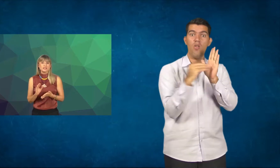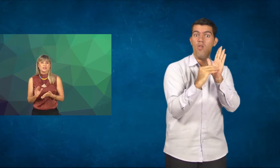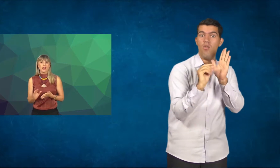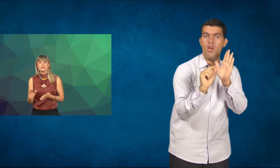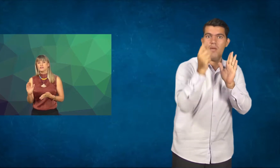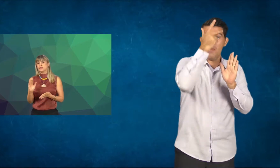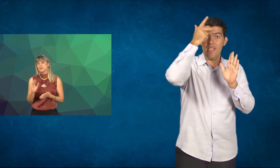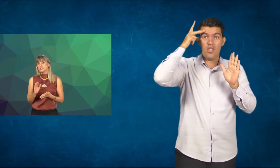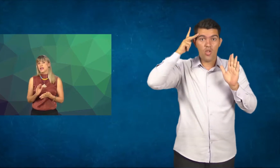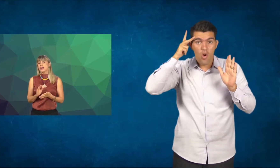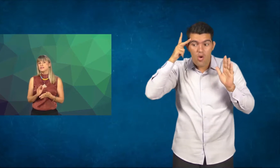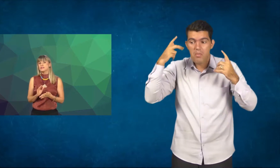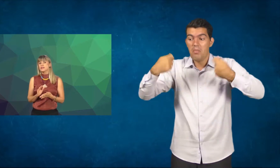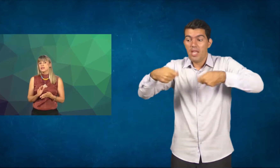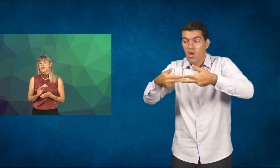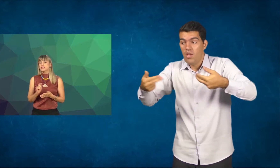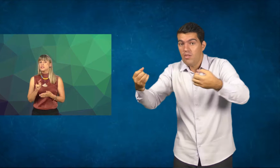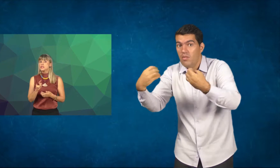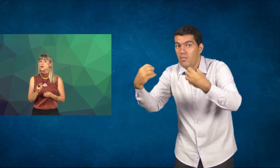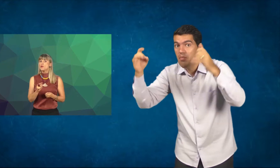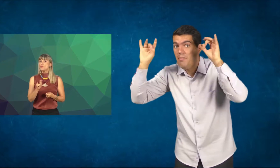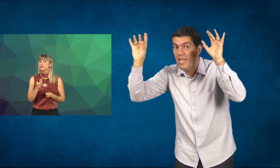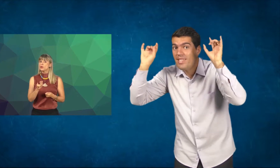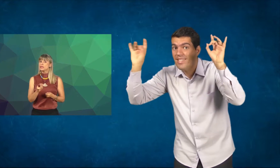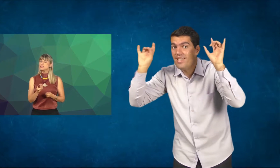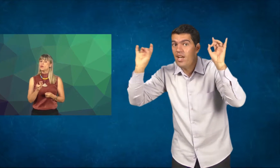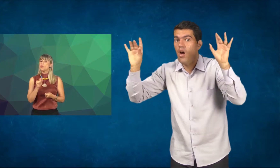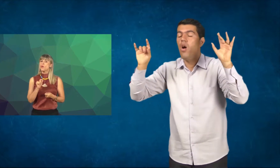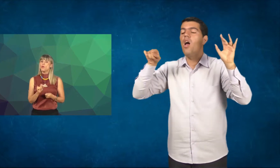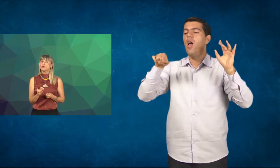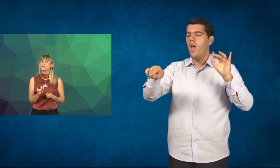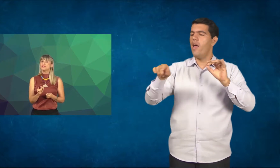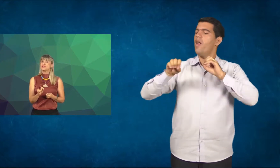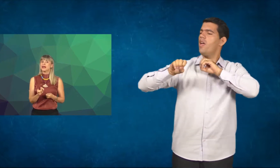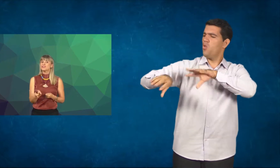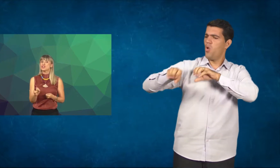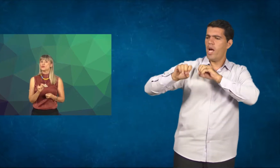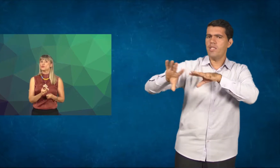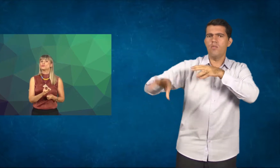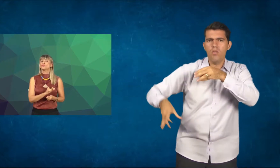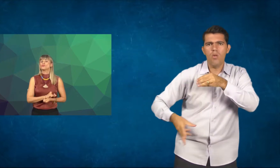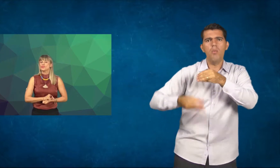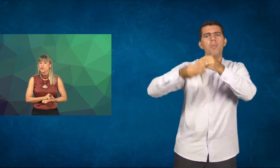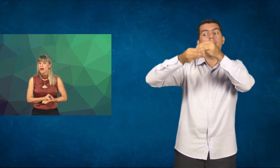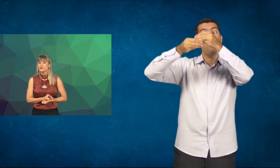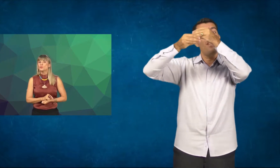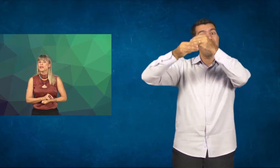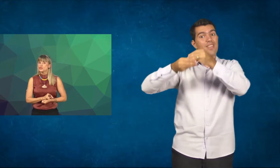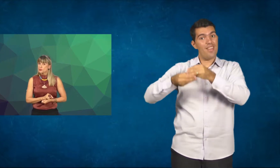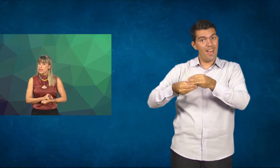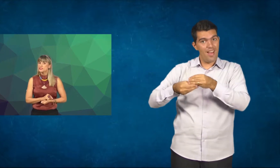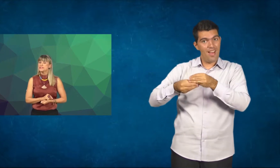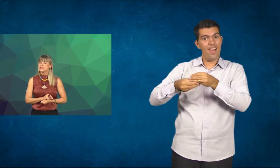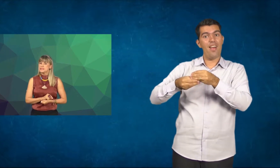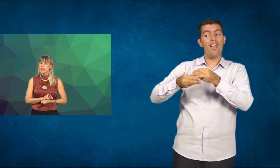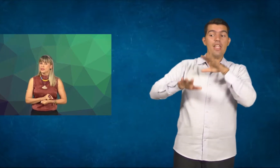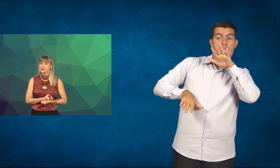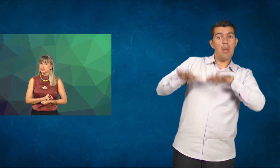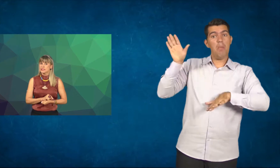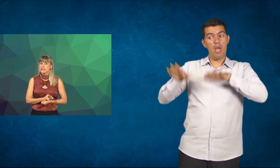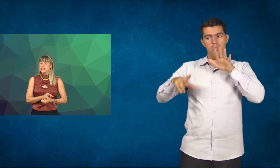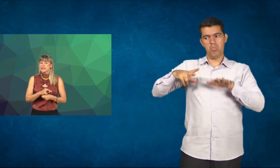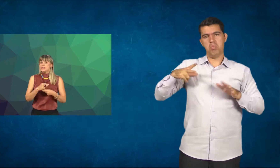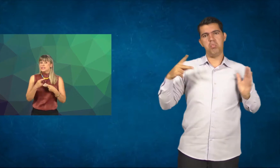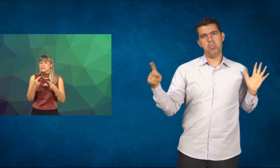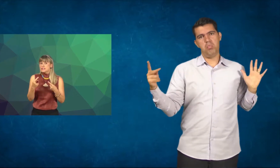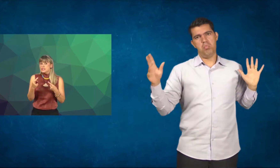com necessidades especiais recebam uma educação complementar de acordo com seu quadro particular de